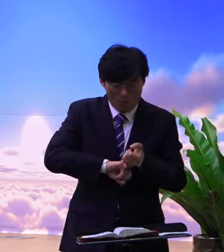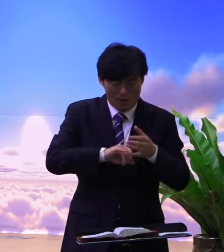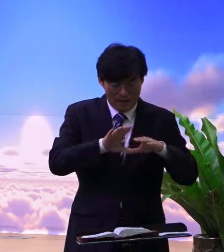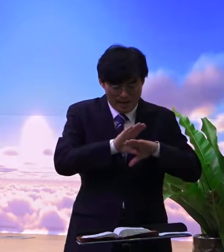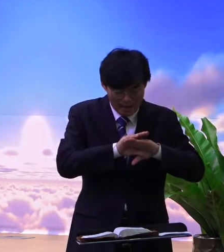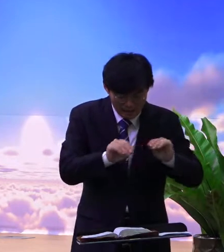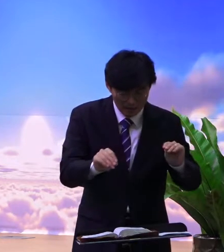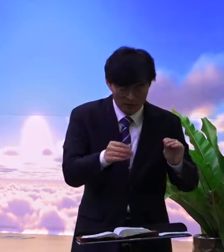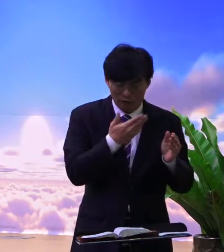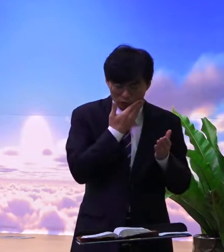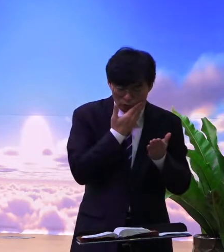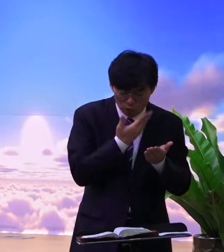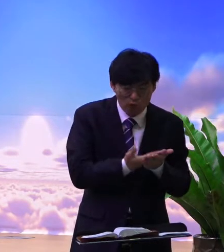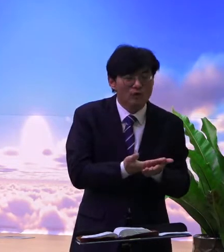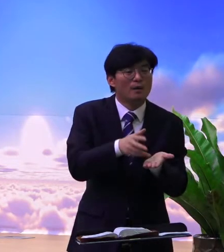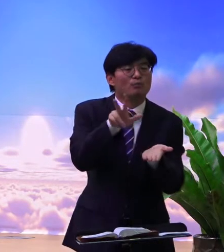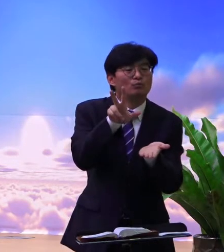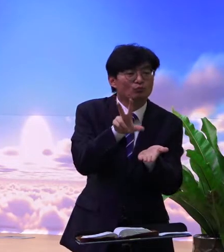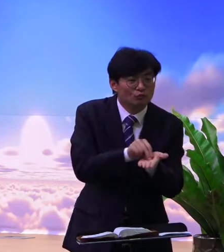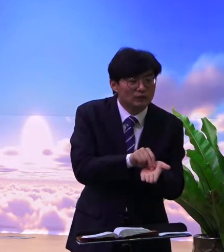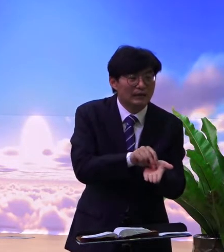문제입니다. 그 문제가 뭐냐면